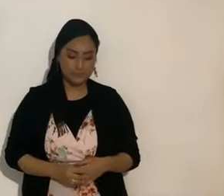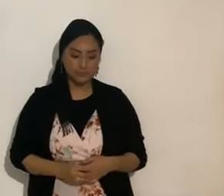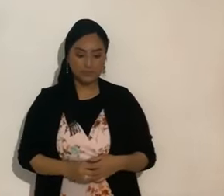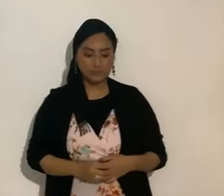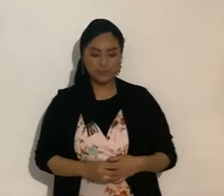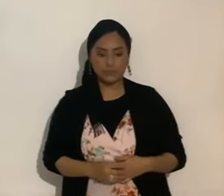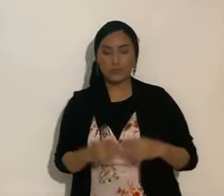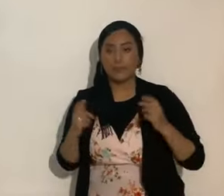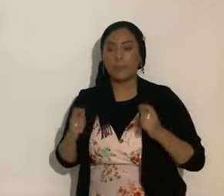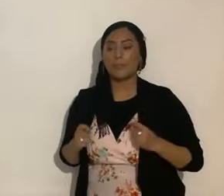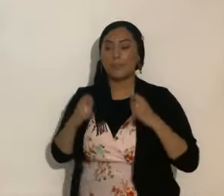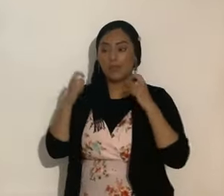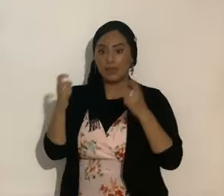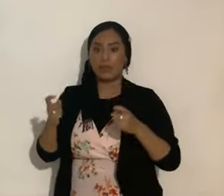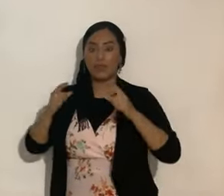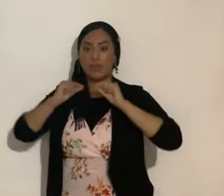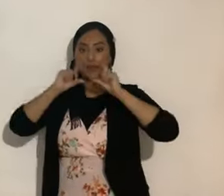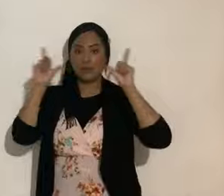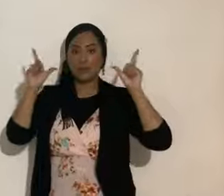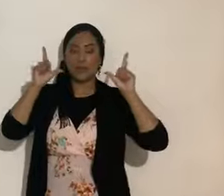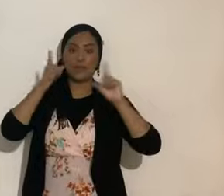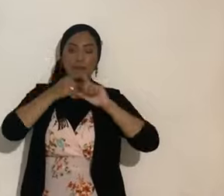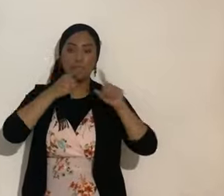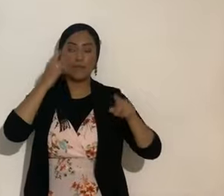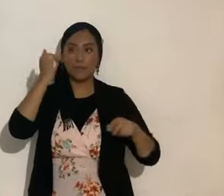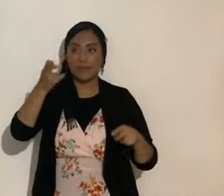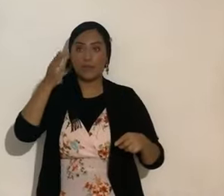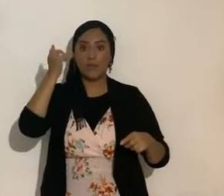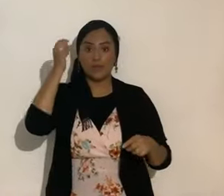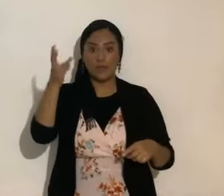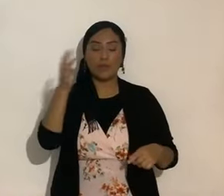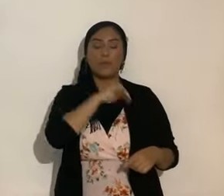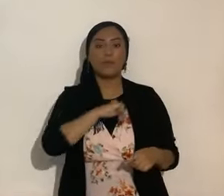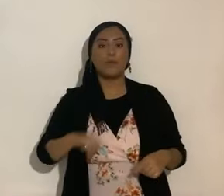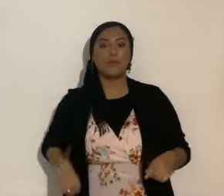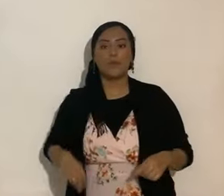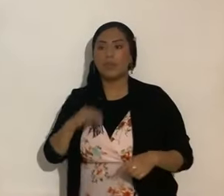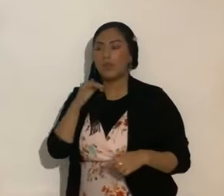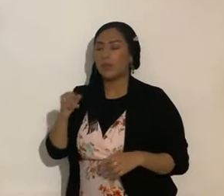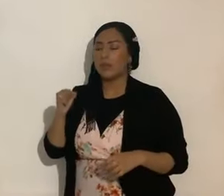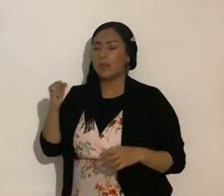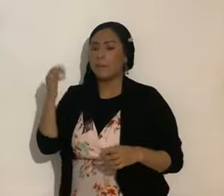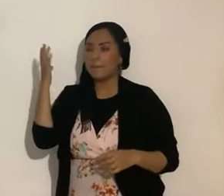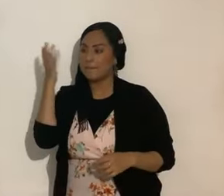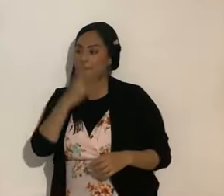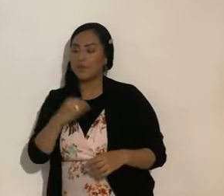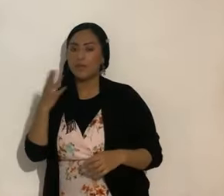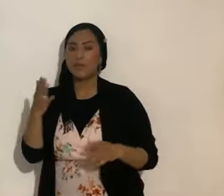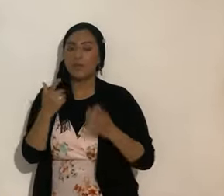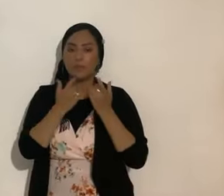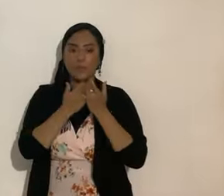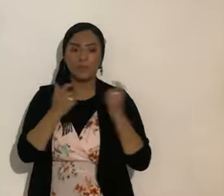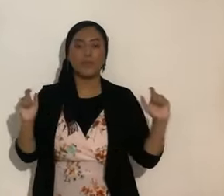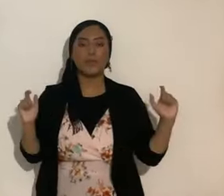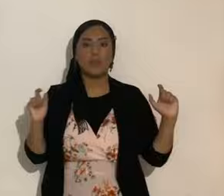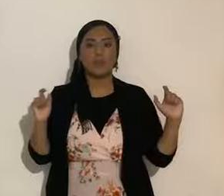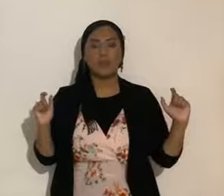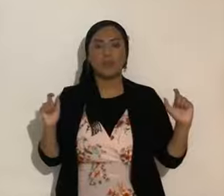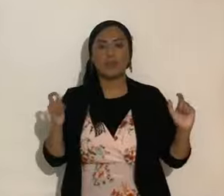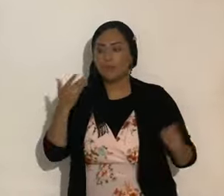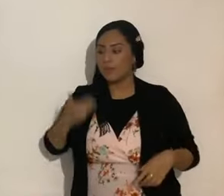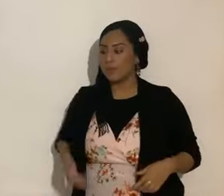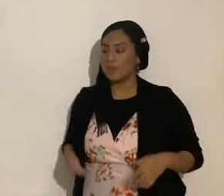las dádivas, los regalos de Yahweh, quien es Yahshua Mashiach, son generosas, muy generosas. No nos